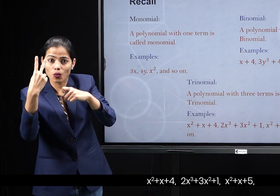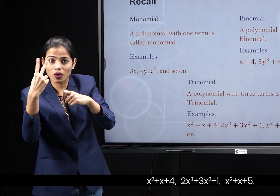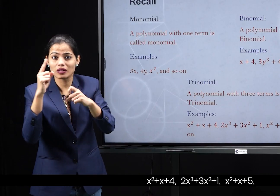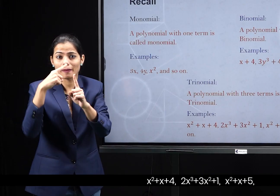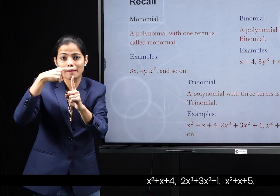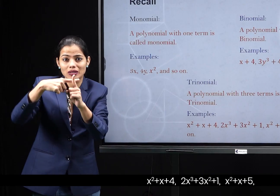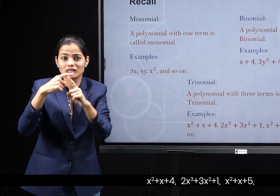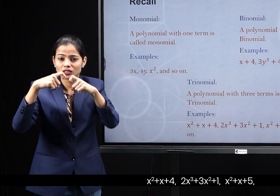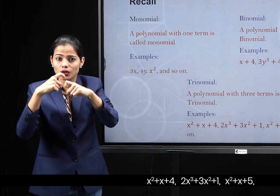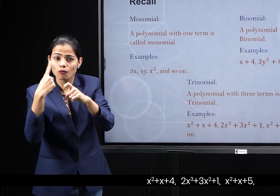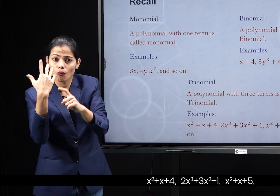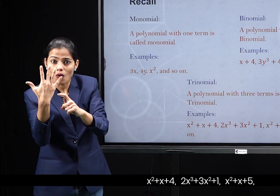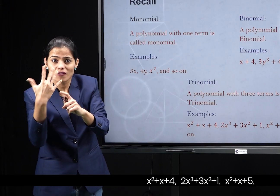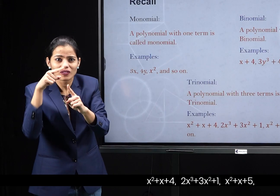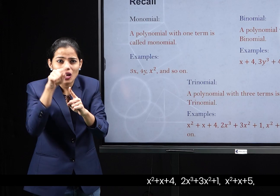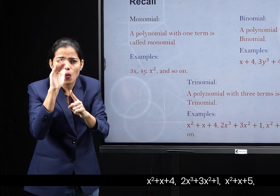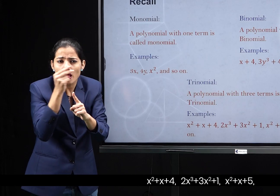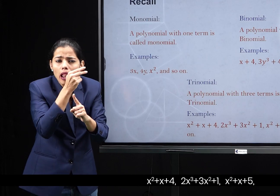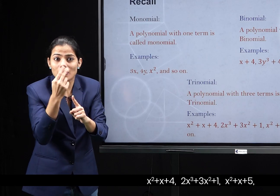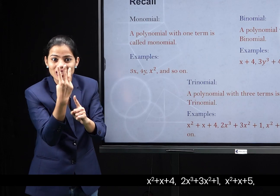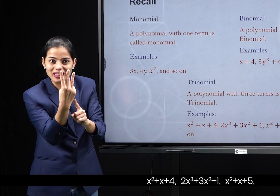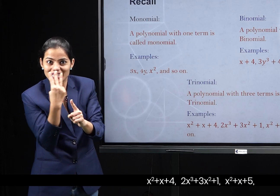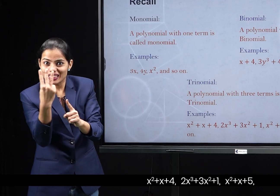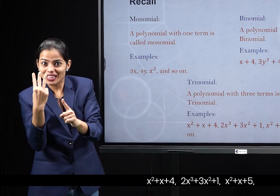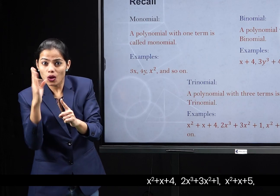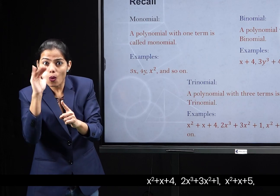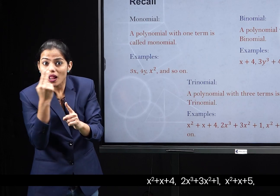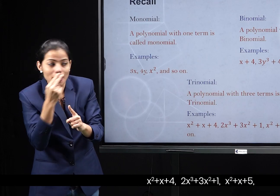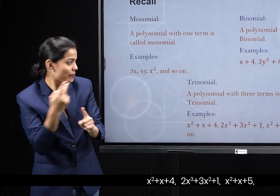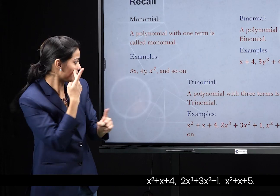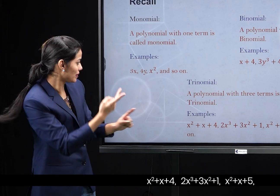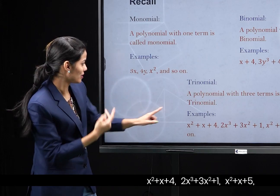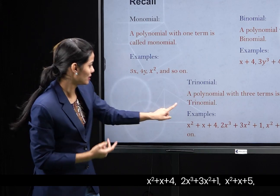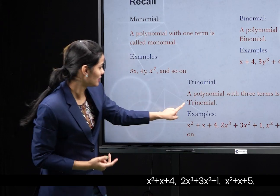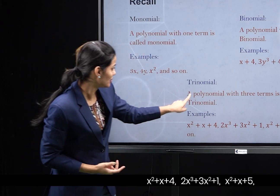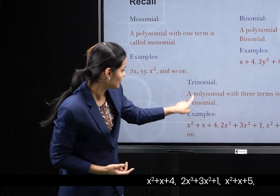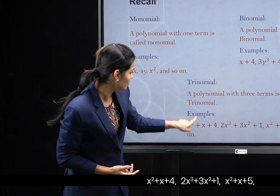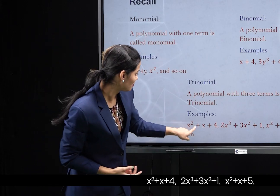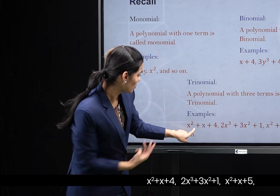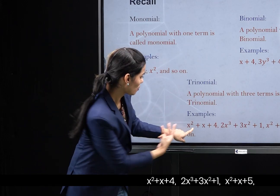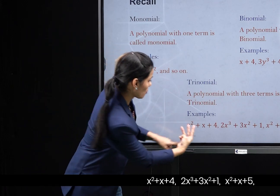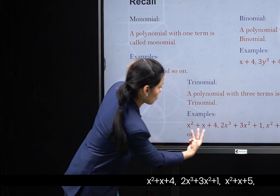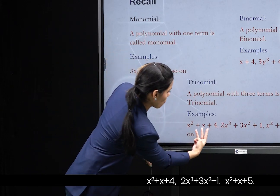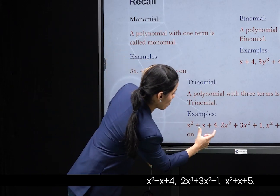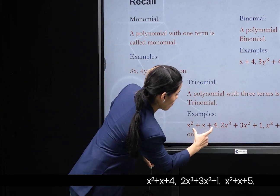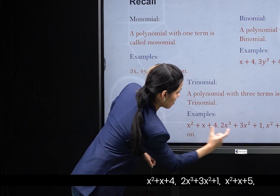மேலிலக்க 2 கூட்டல் 15 மற்றும் பல. x மேலிலக்க 2 கூட்டல் x கூட்டல் 5.